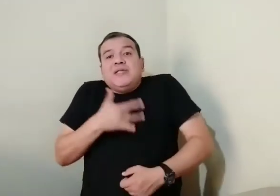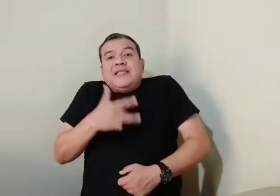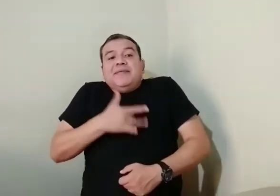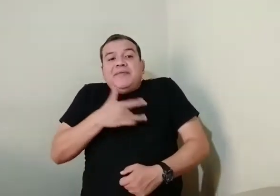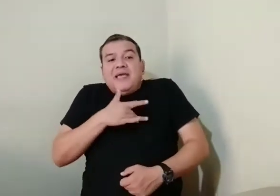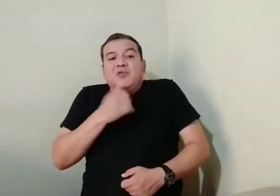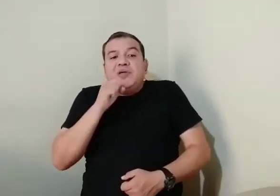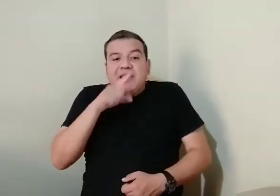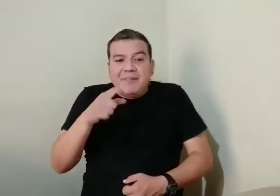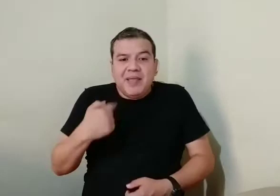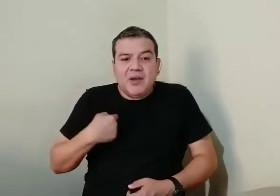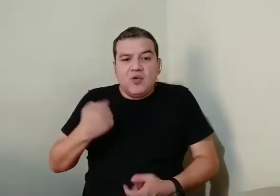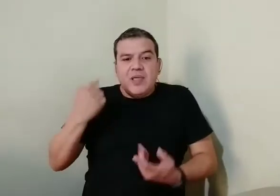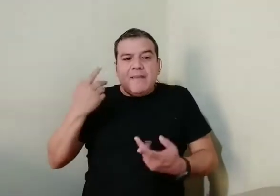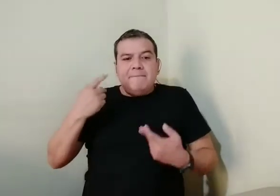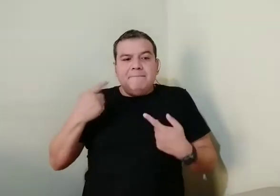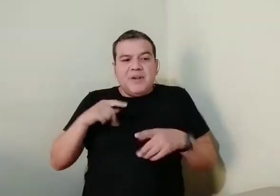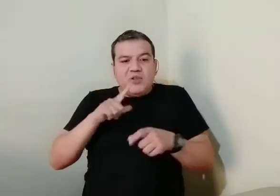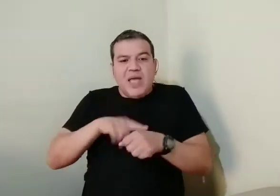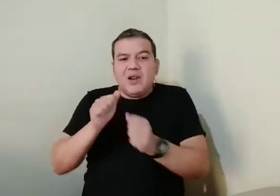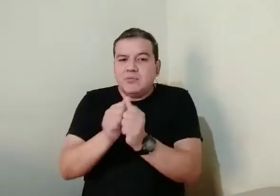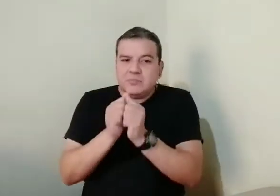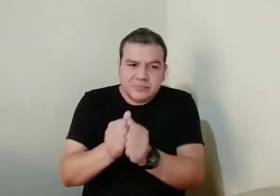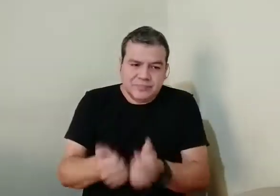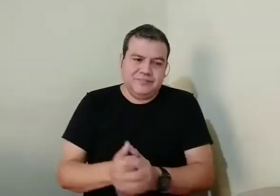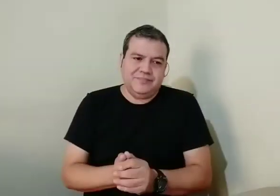buena relación entre el alumno y el maestro.